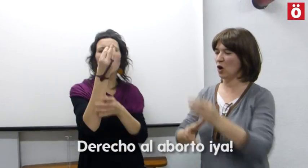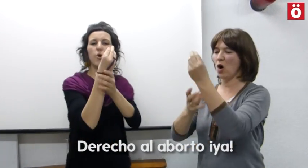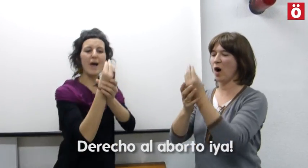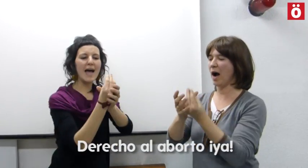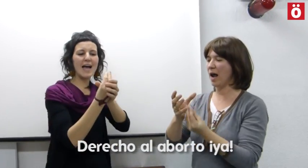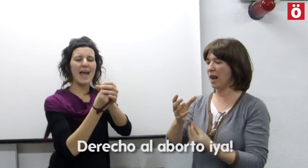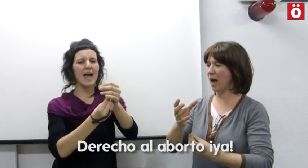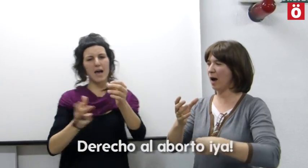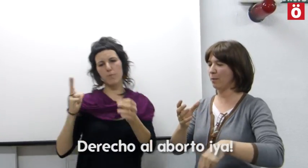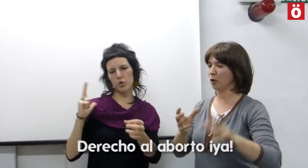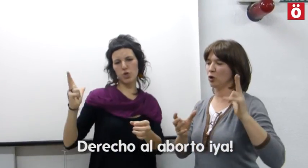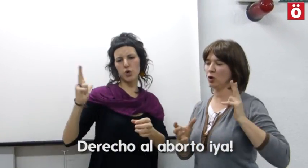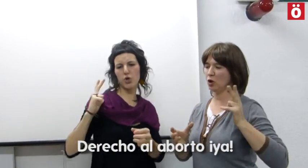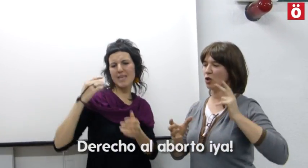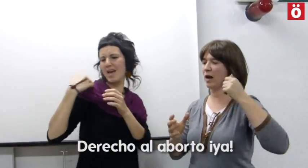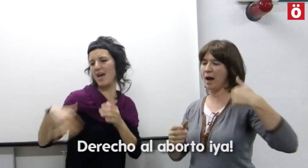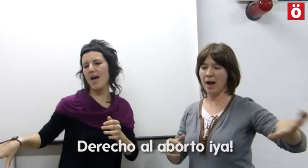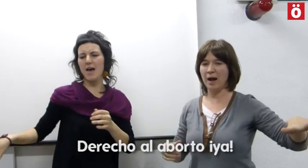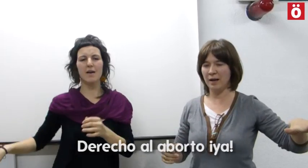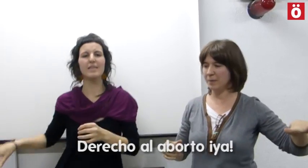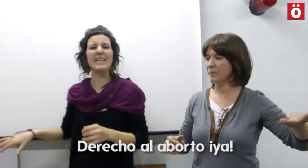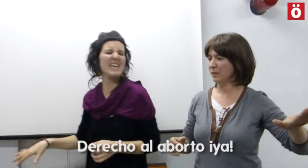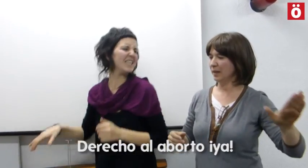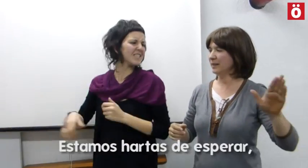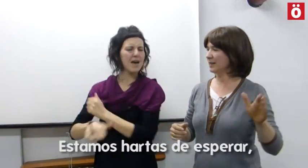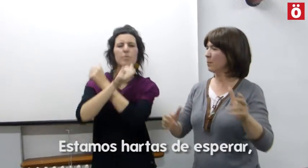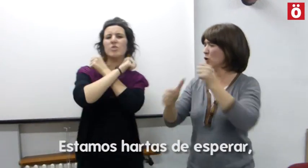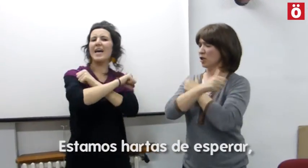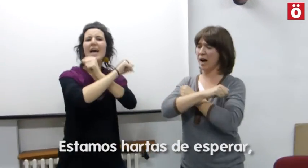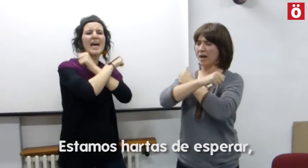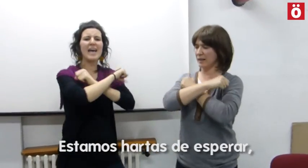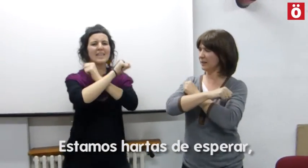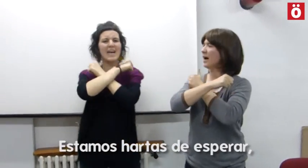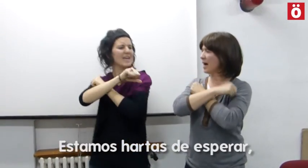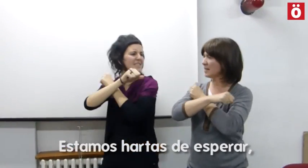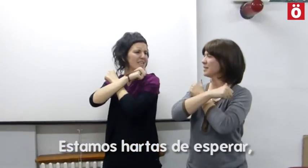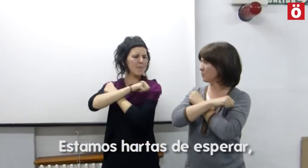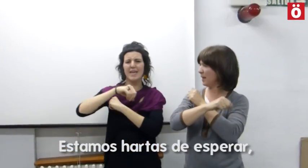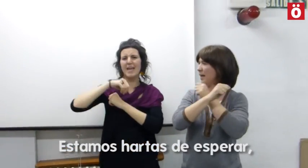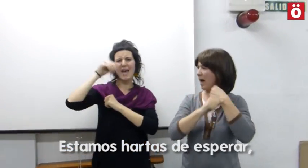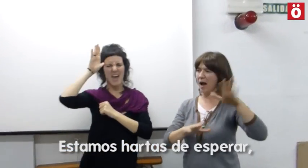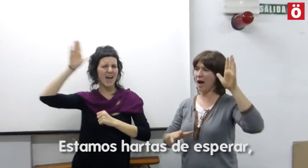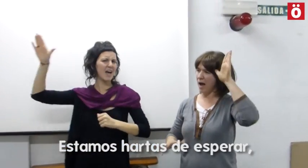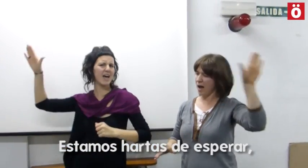Derezoa da bortoa, eta mozataz ezberat